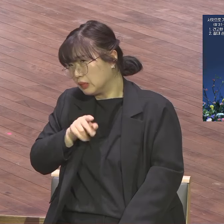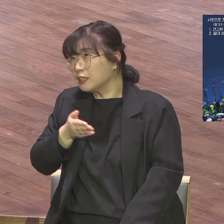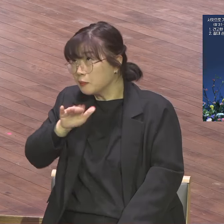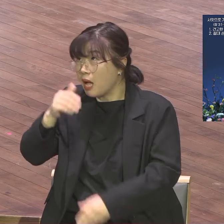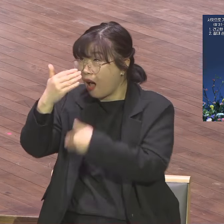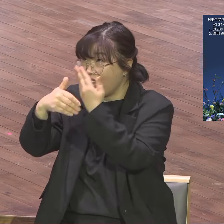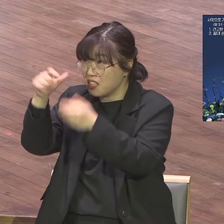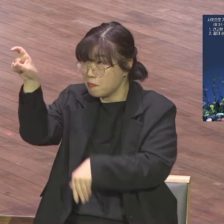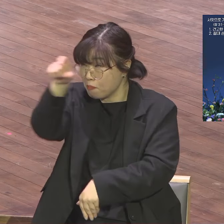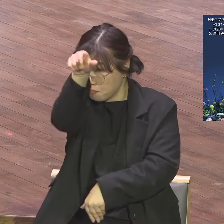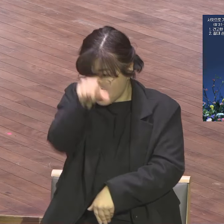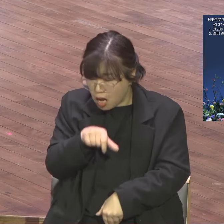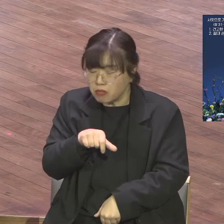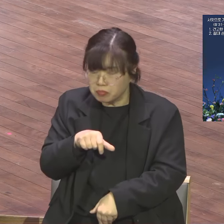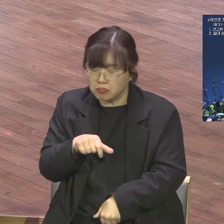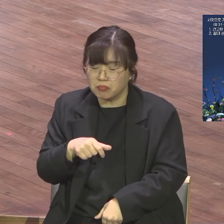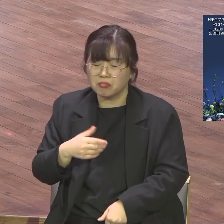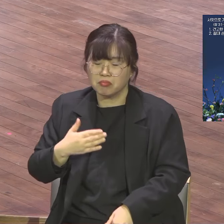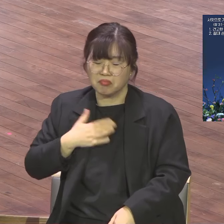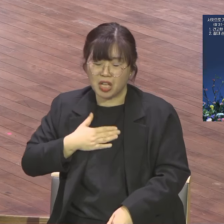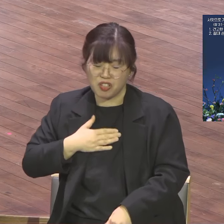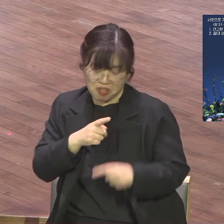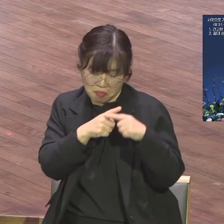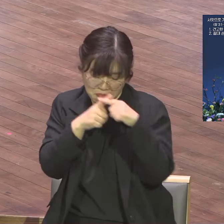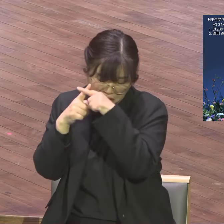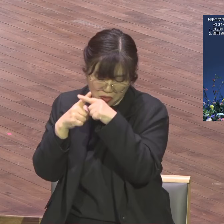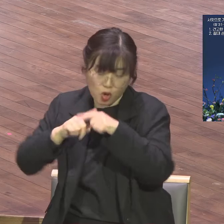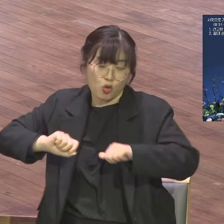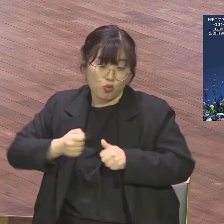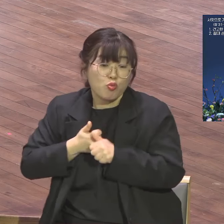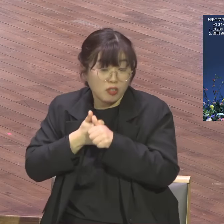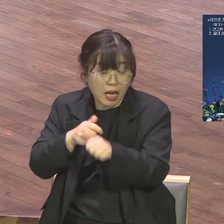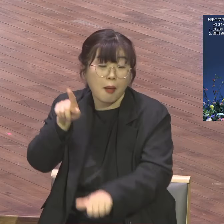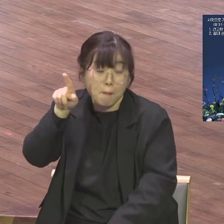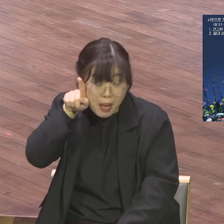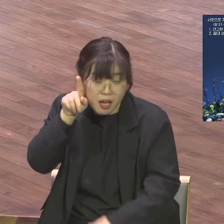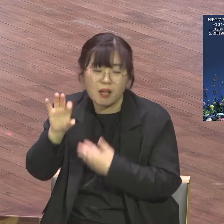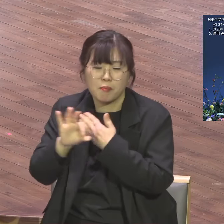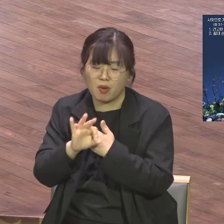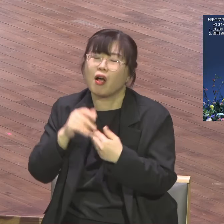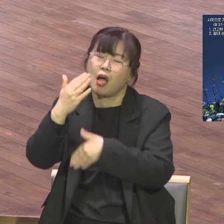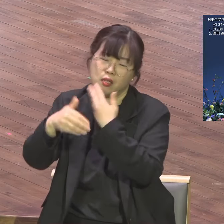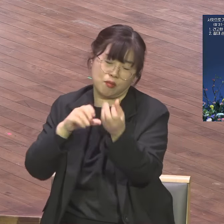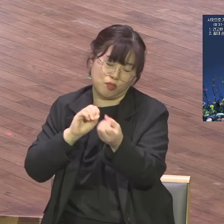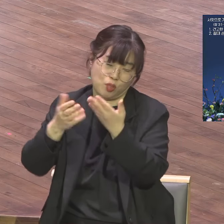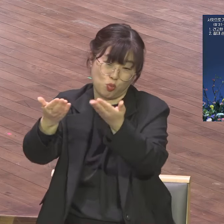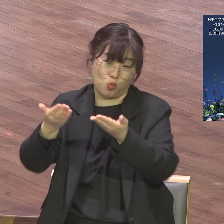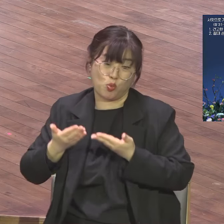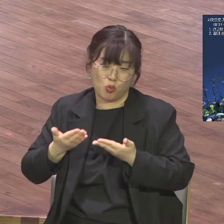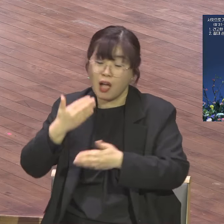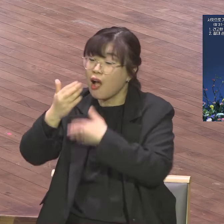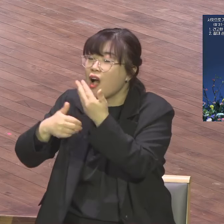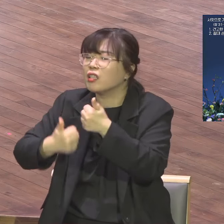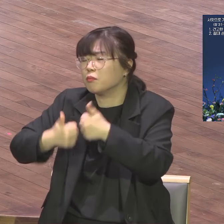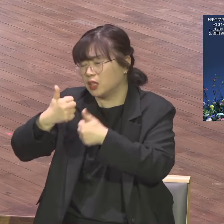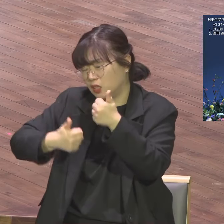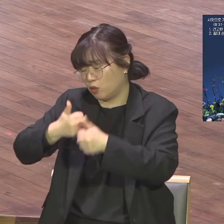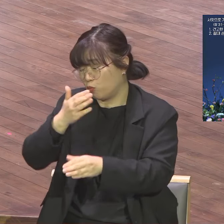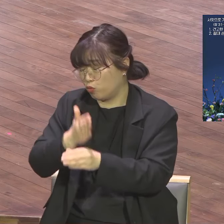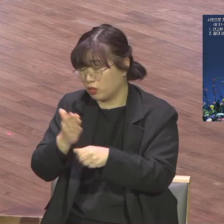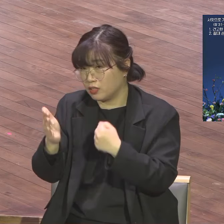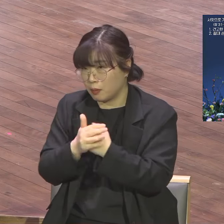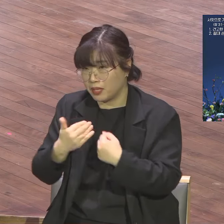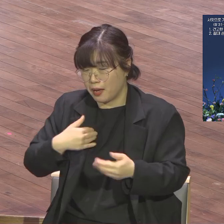듣고 하십니다. 틀림부터 고치면 되거든. 순종하냐 안 하느냐 그걸 테스트하신단 말이야 하나님이.